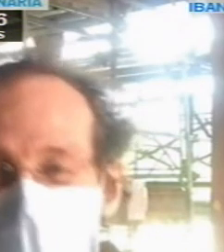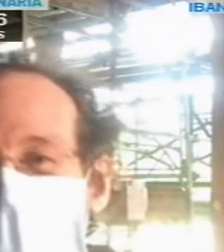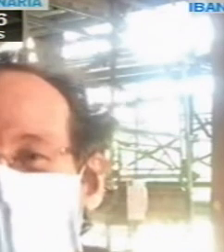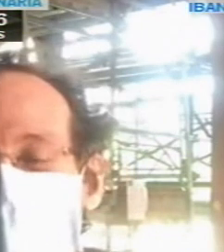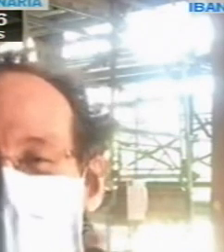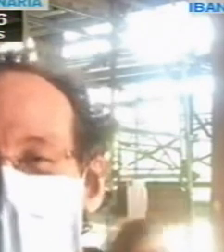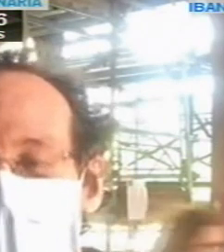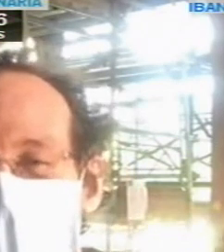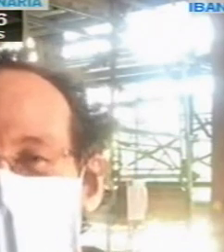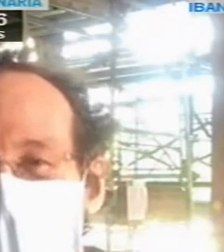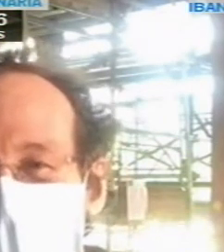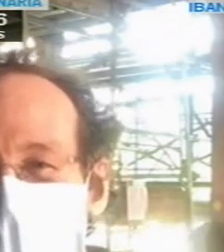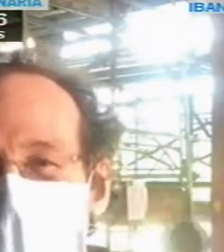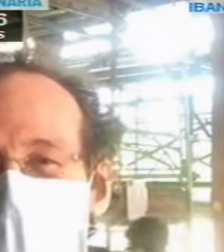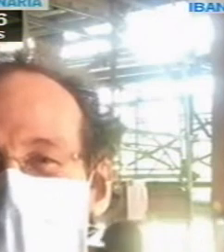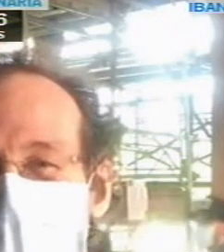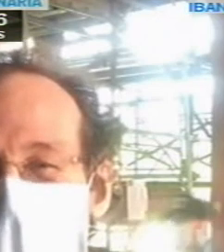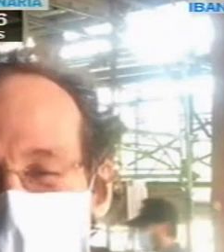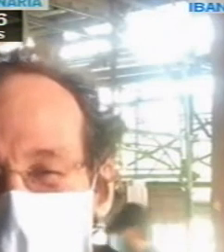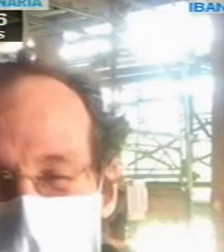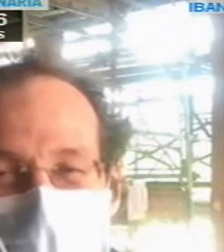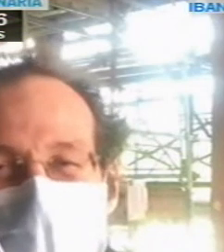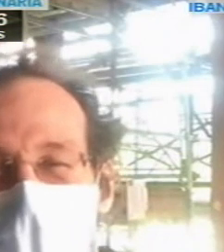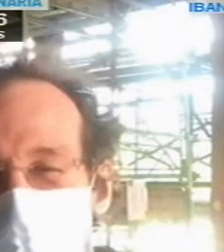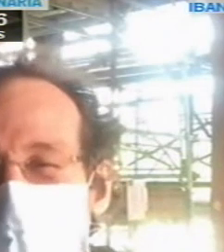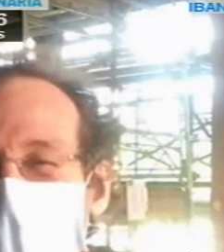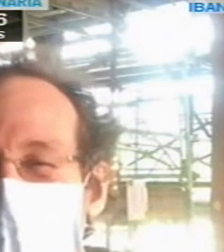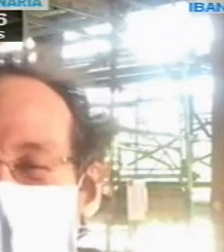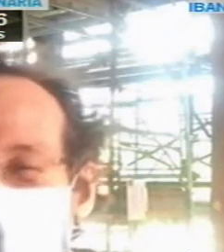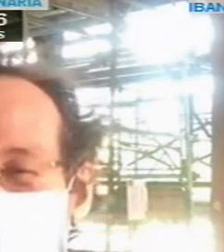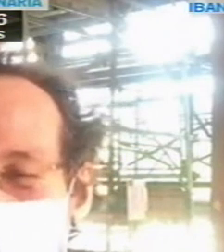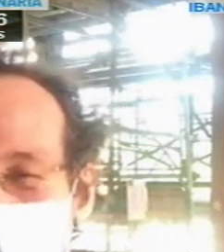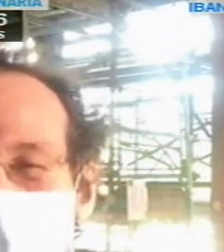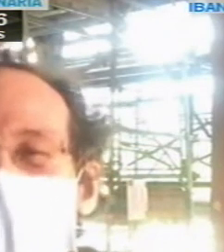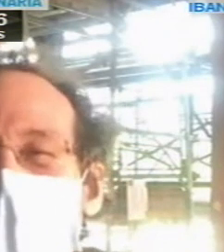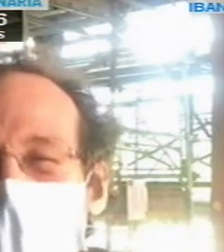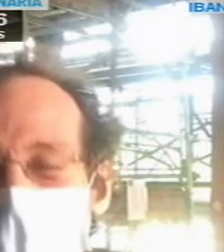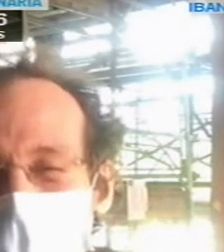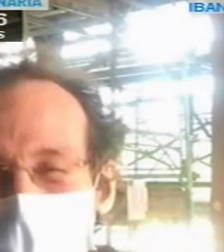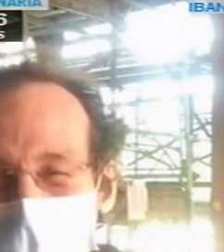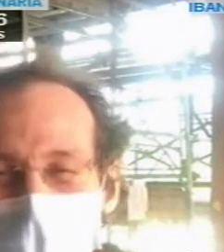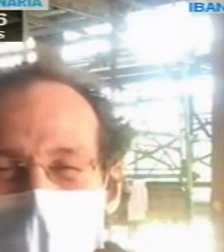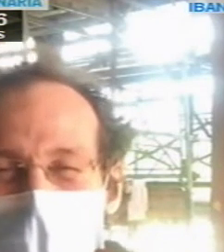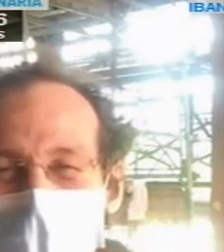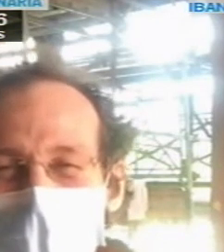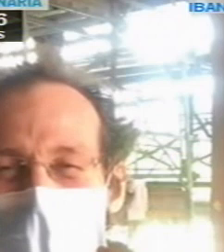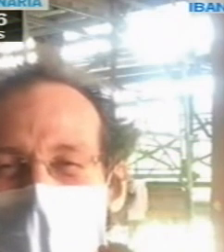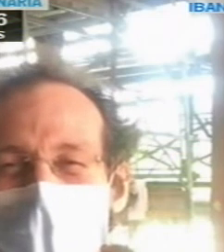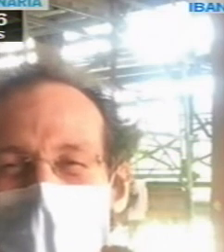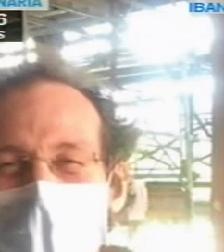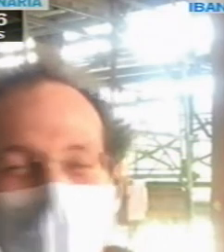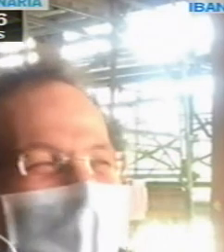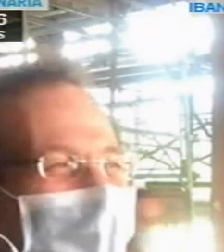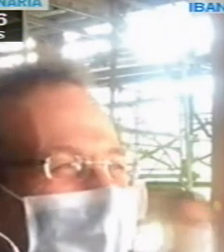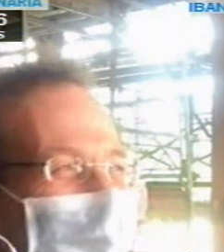redazione con qualche acquisto, perché no, non si sa mai, vi porto un po' di generi di conforto in redazione. Un'ultima